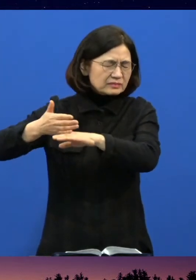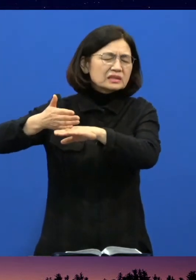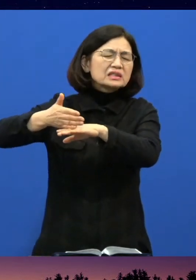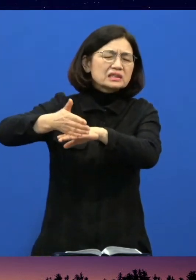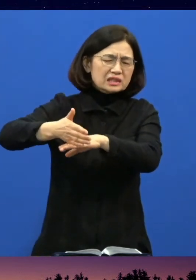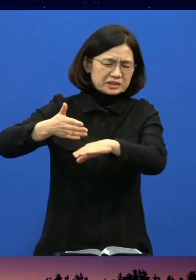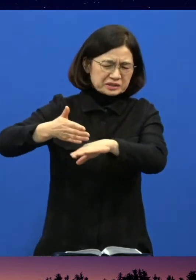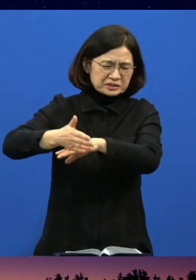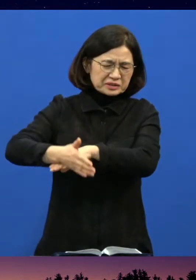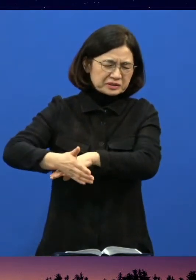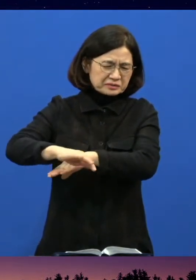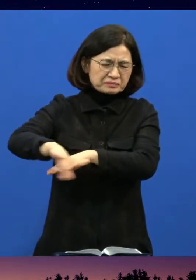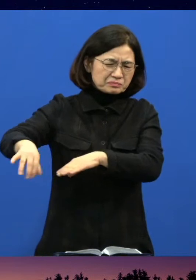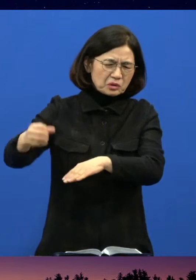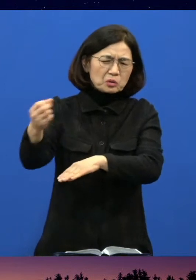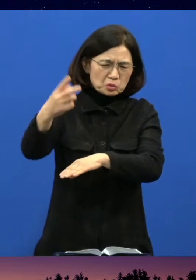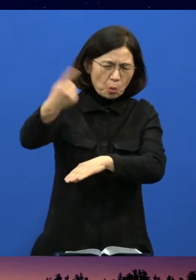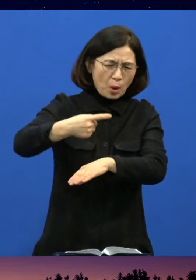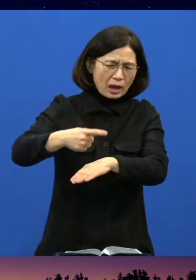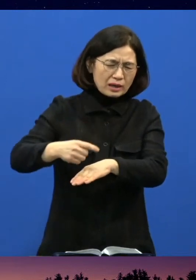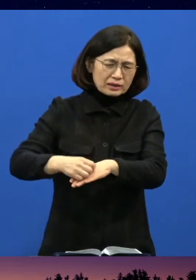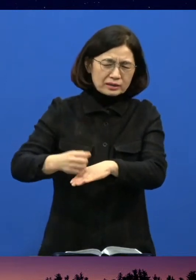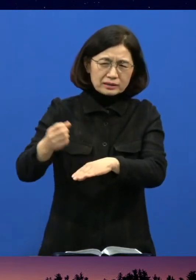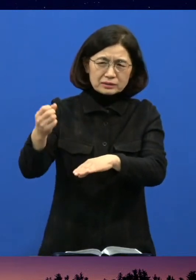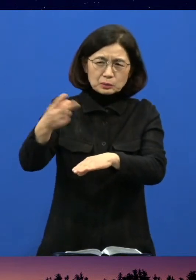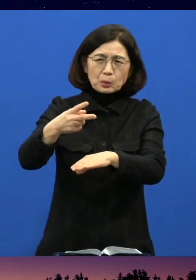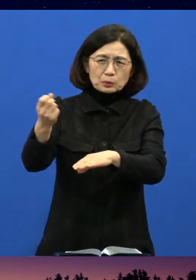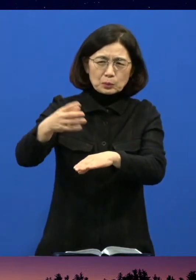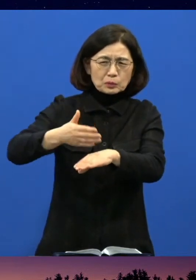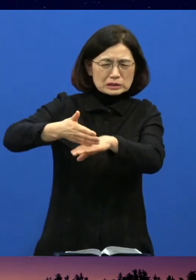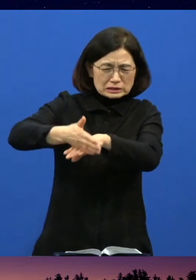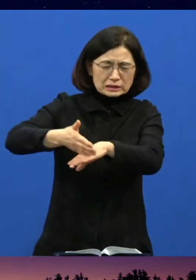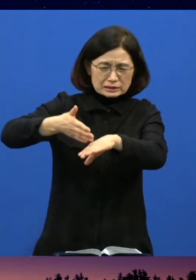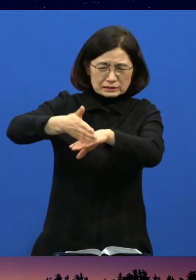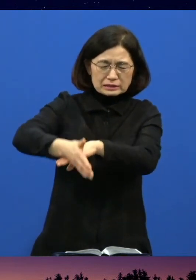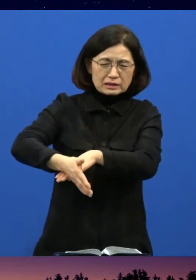재판장이 가지는 기본적인 전략입니다. 뭉개기 전략이죠.